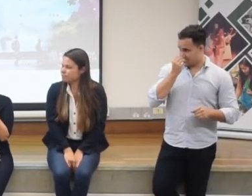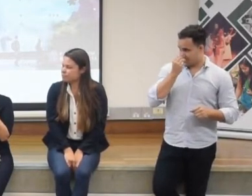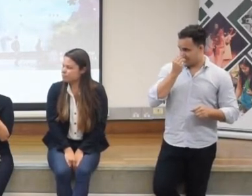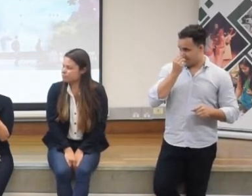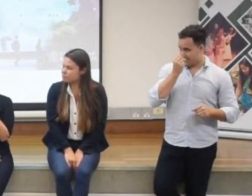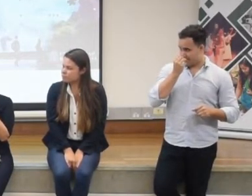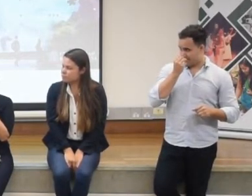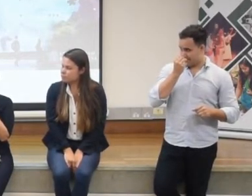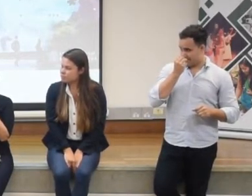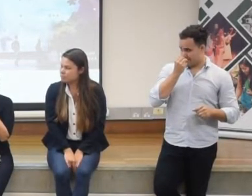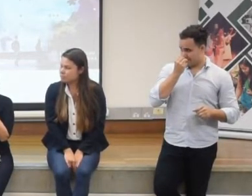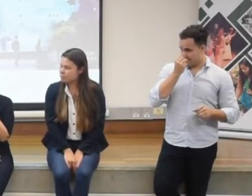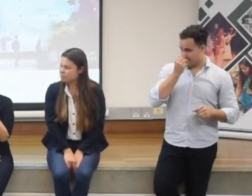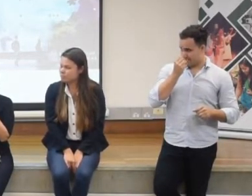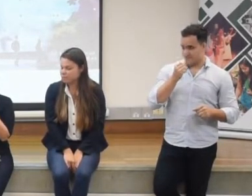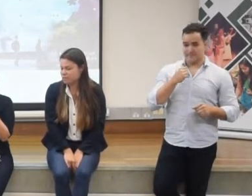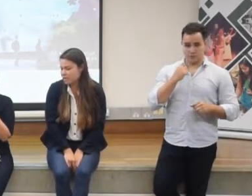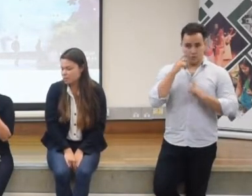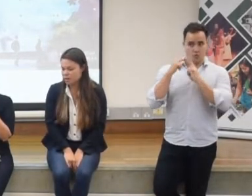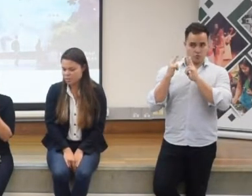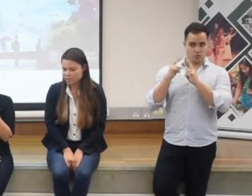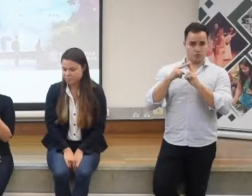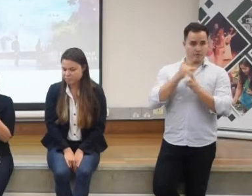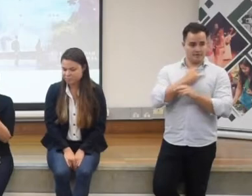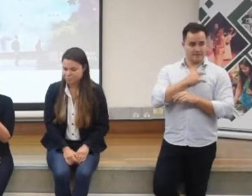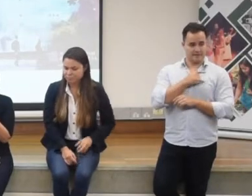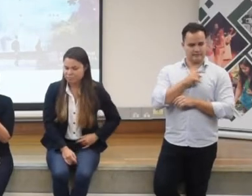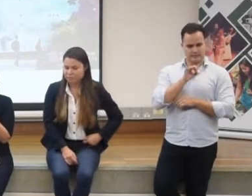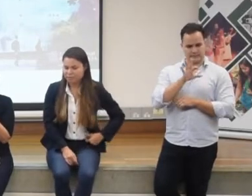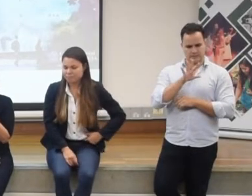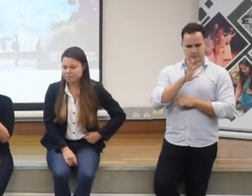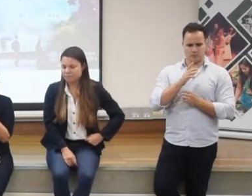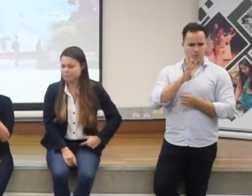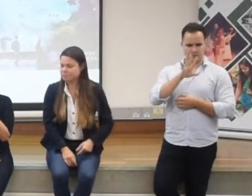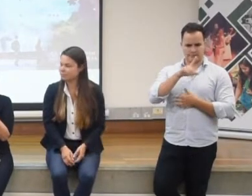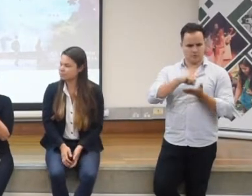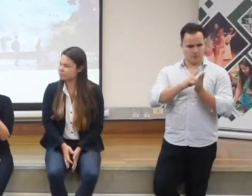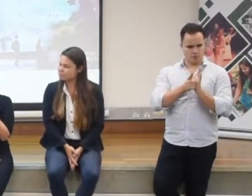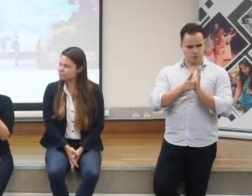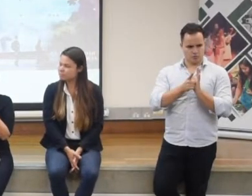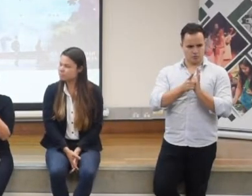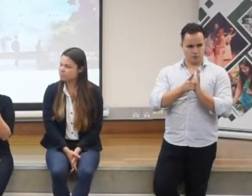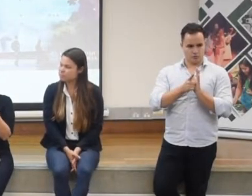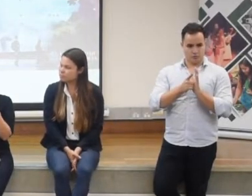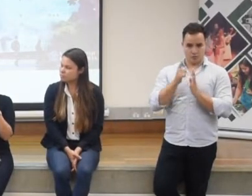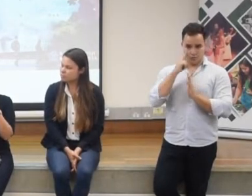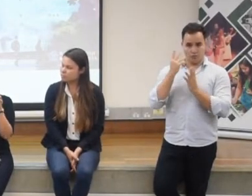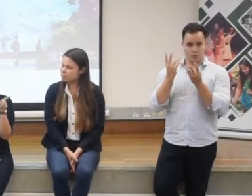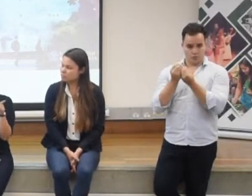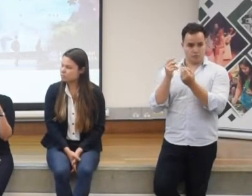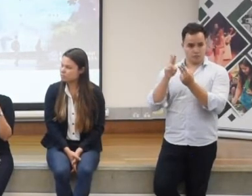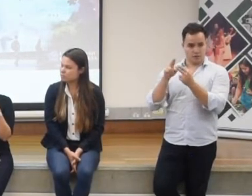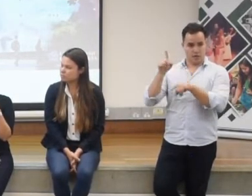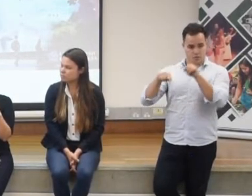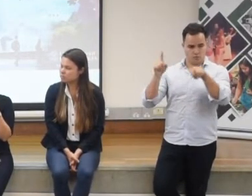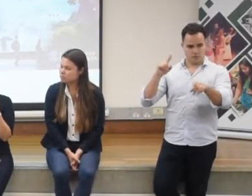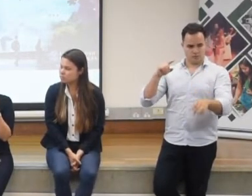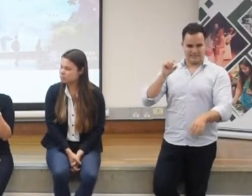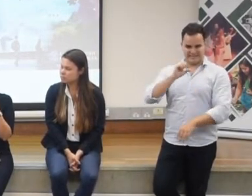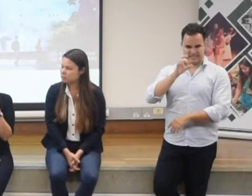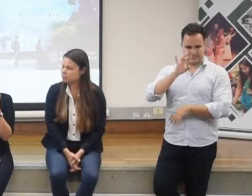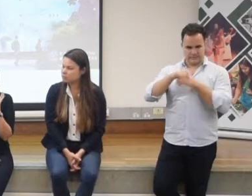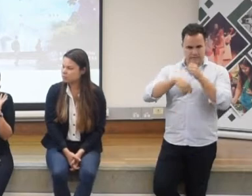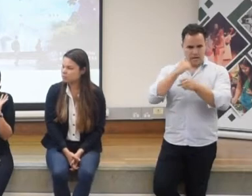reúnen 35 y 45 minutos y llevan 10, 15 años reuniéndose. Grupos de estudio, grupos de